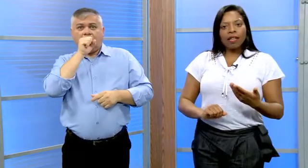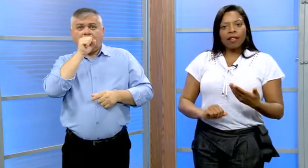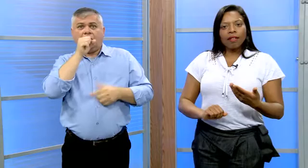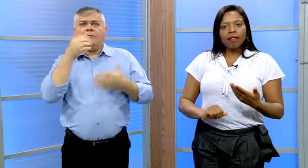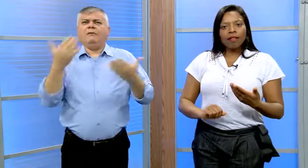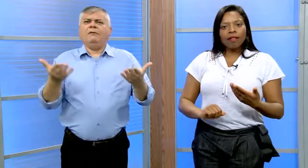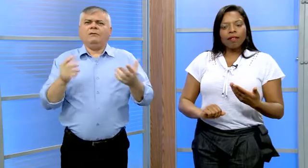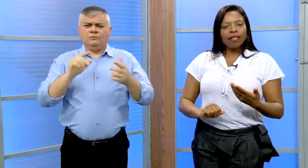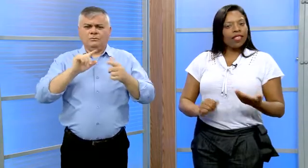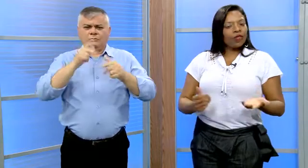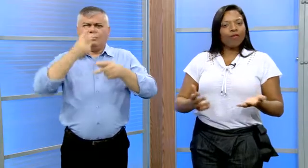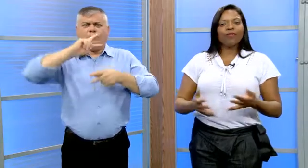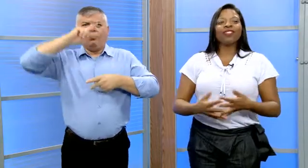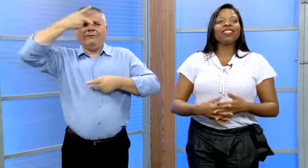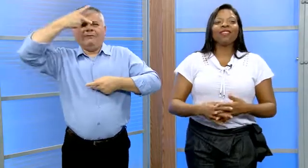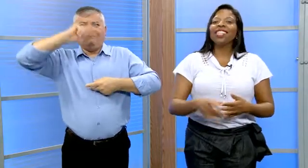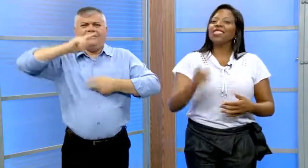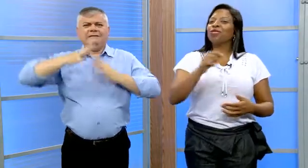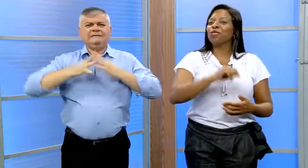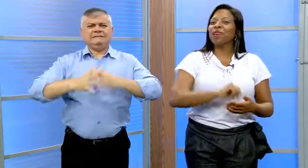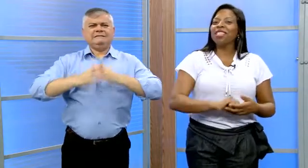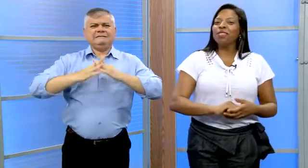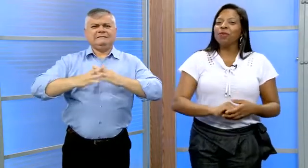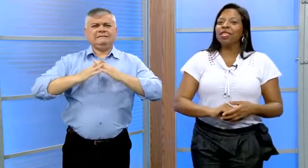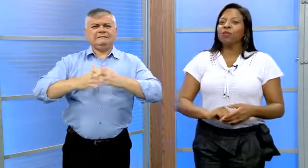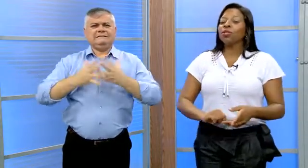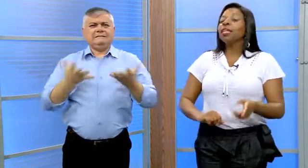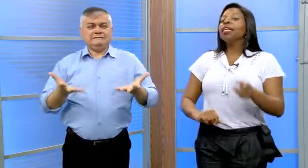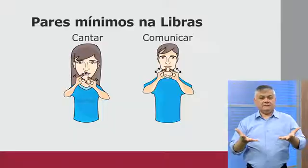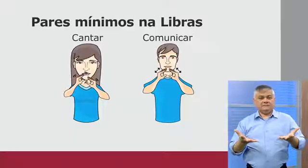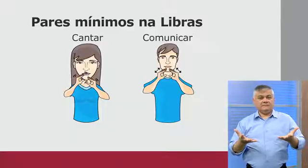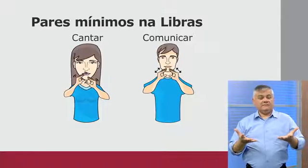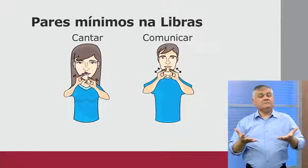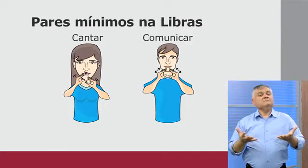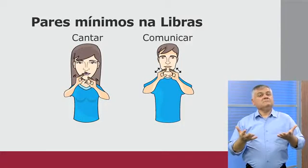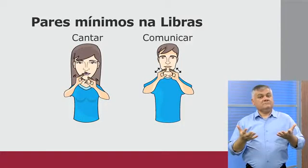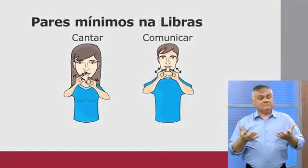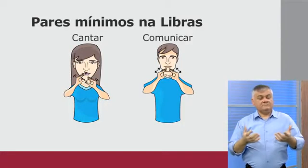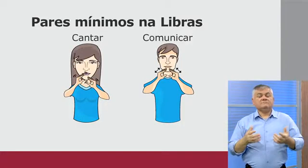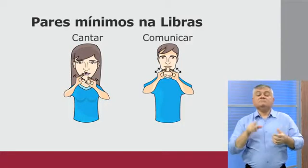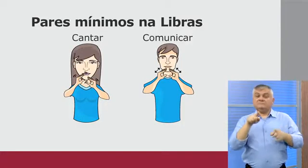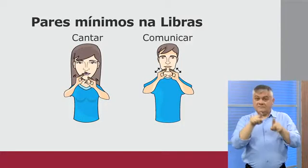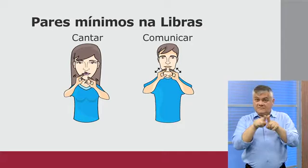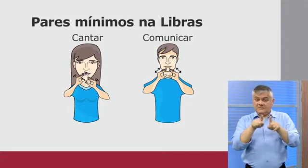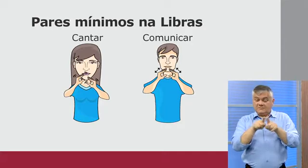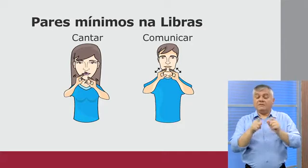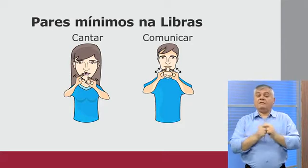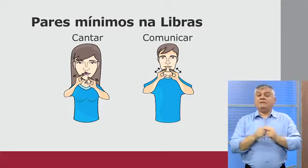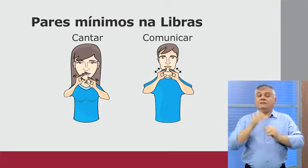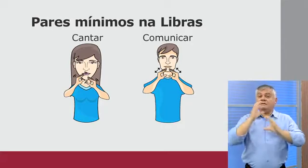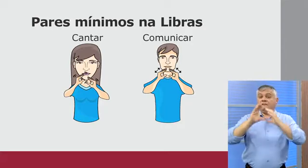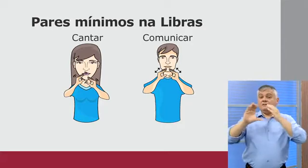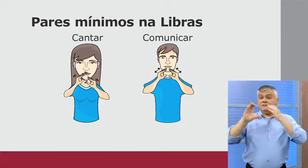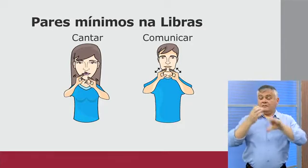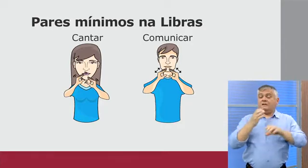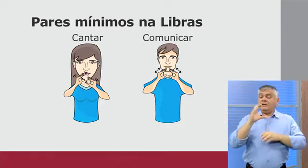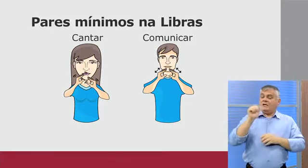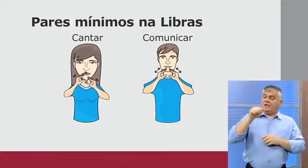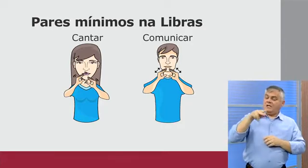aprender. Que confusão! Esses são os pares mínimos. Também cantar e comunicar. Ambas as